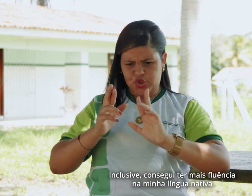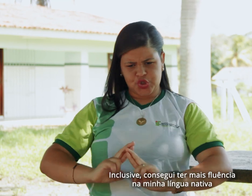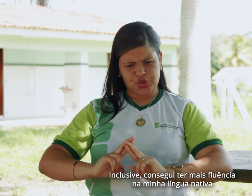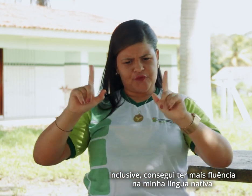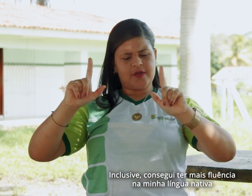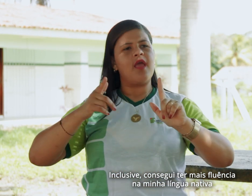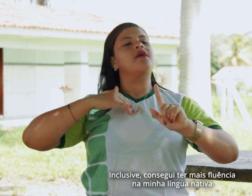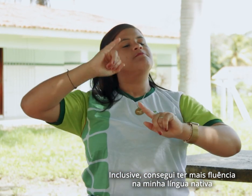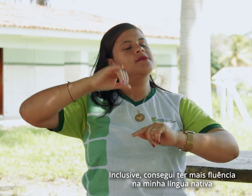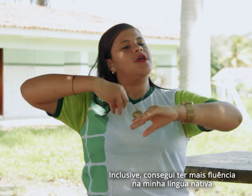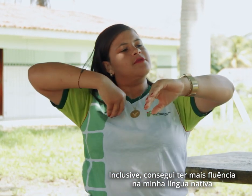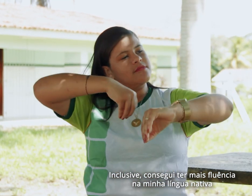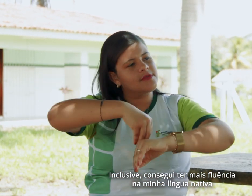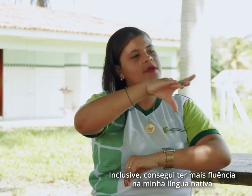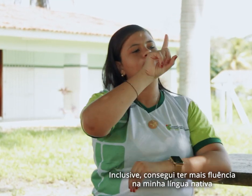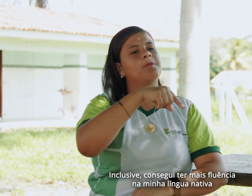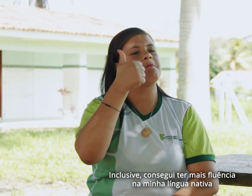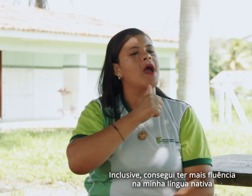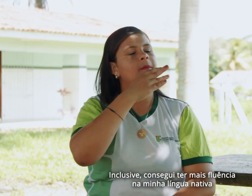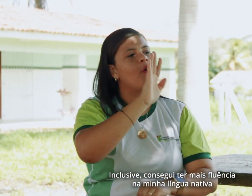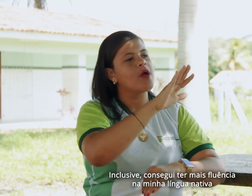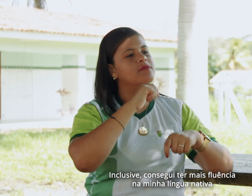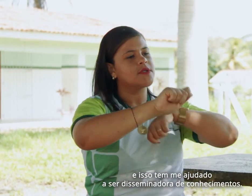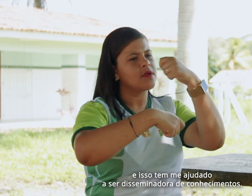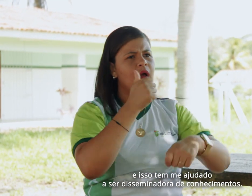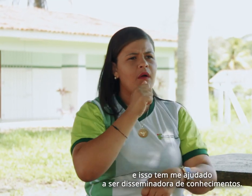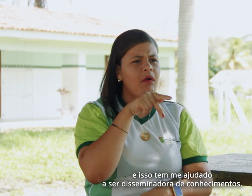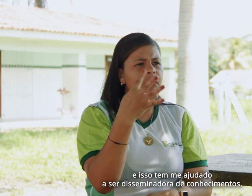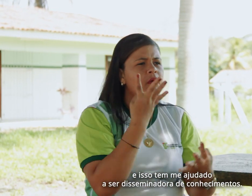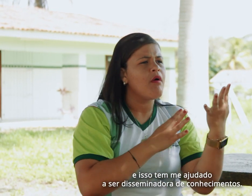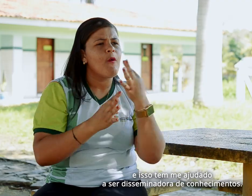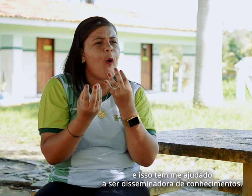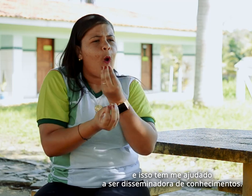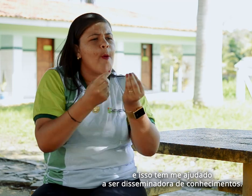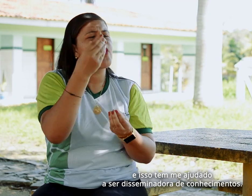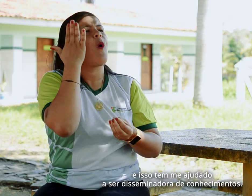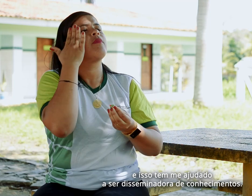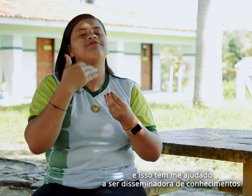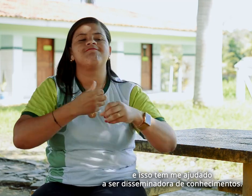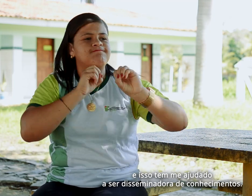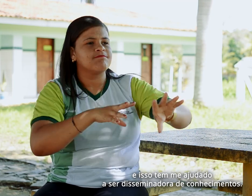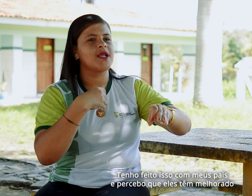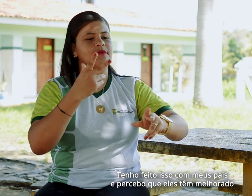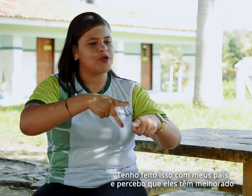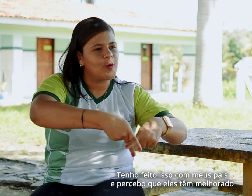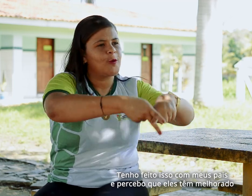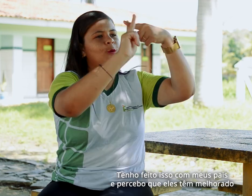Inclusive, consegui ter mais fluência na minha língua nativa. E isso tem me ajudado a ser disseminadora de conhecimentos. Tenho feito